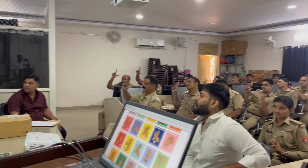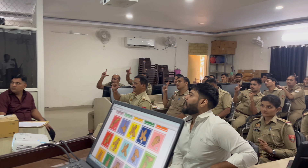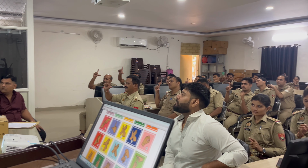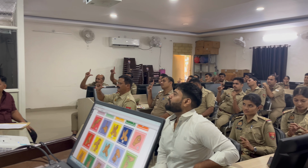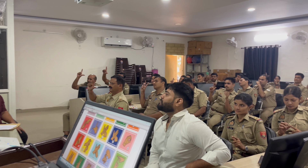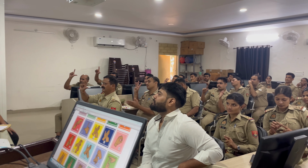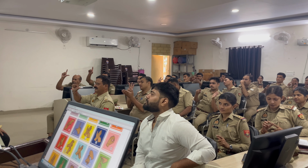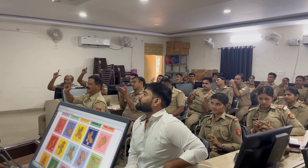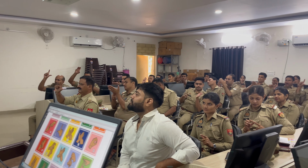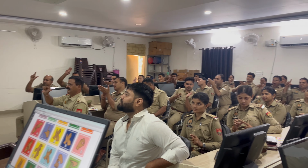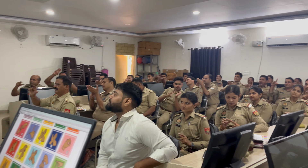एम